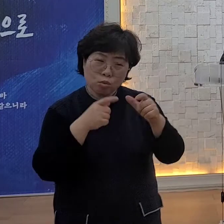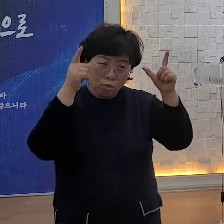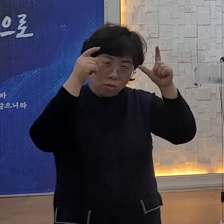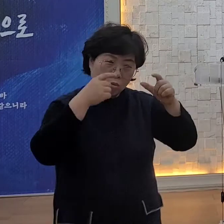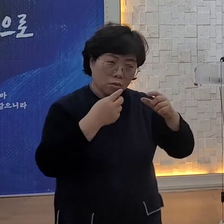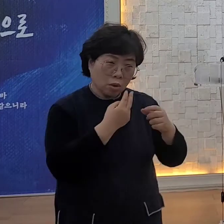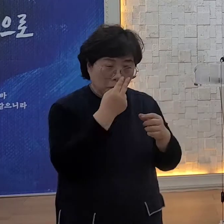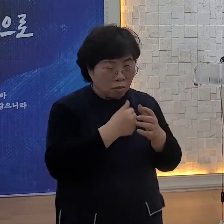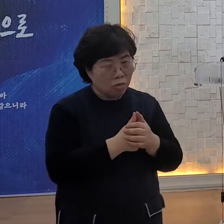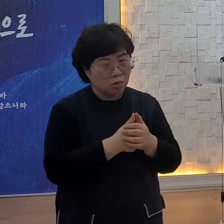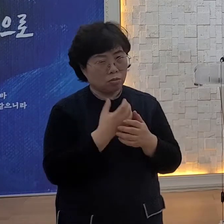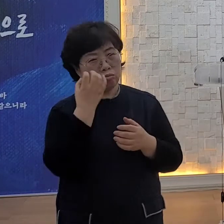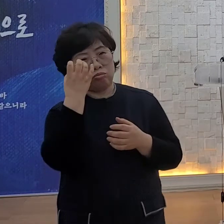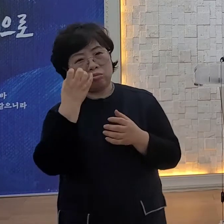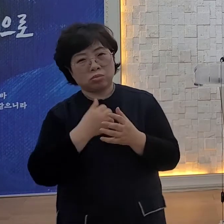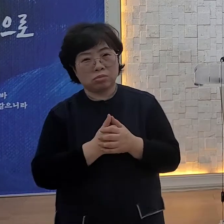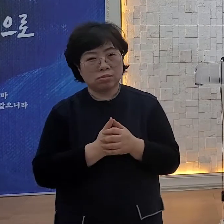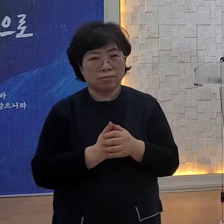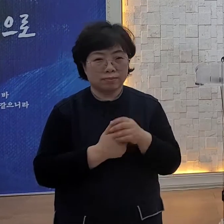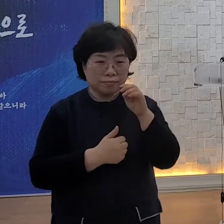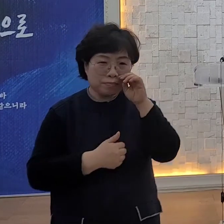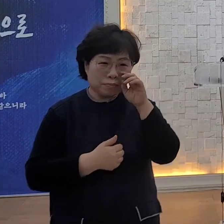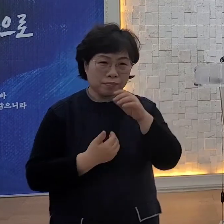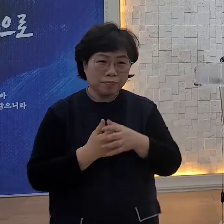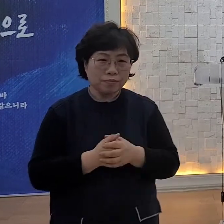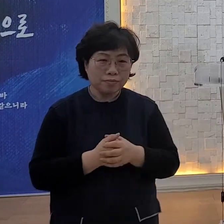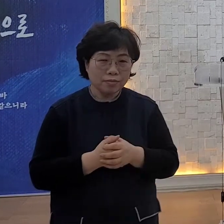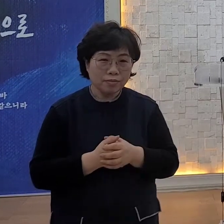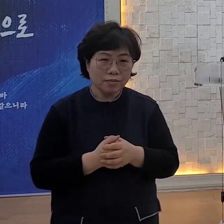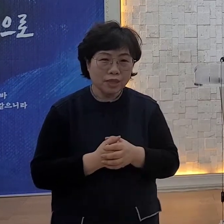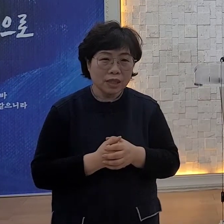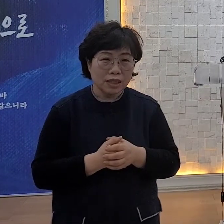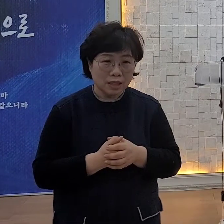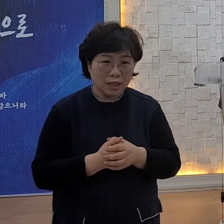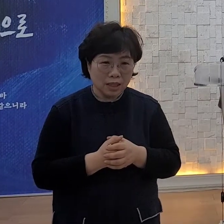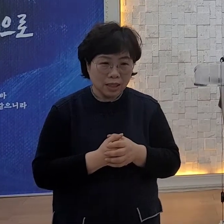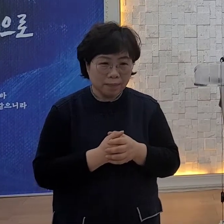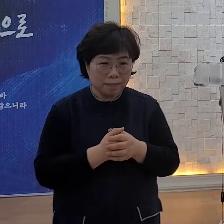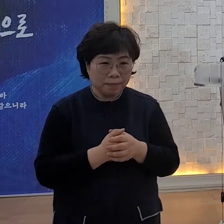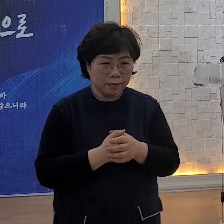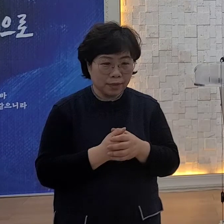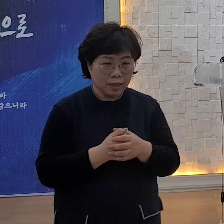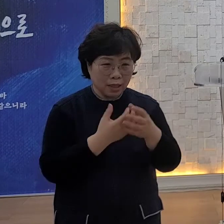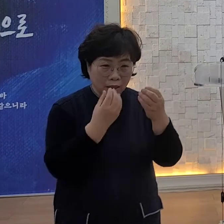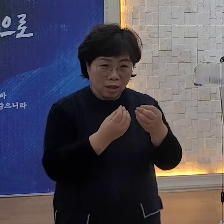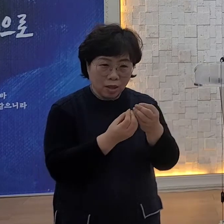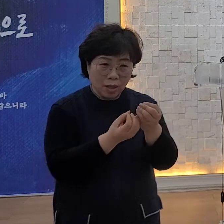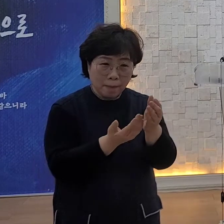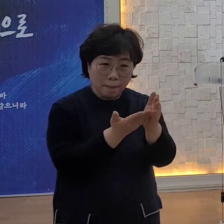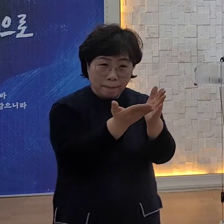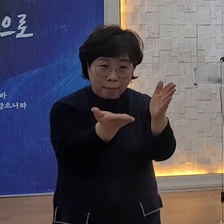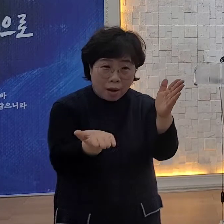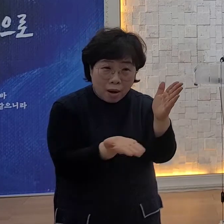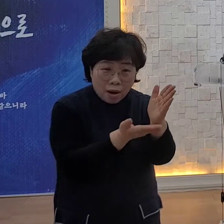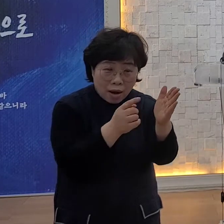실제로 이 말과 소를요, 저수지에 그냥 억지로 밀어 넣어버리면